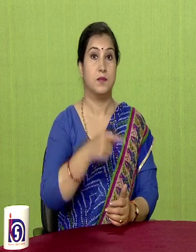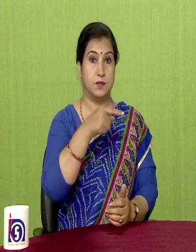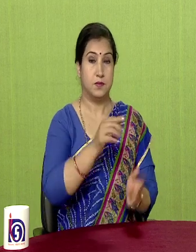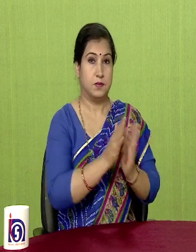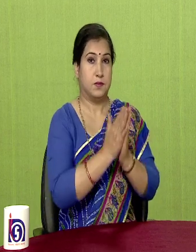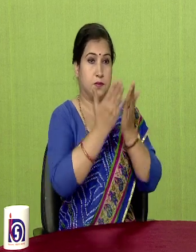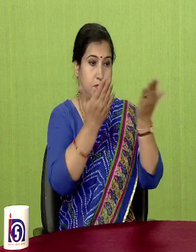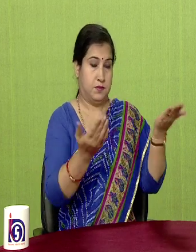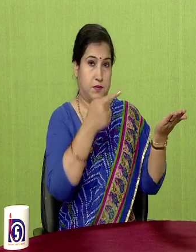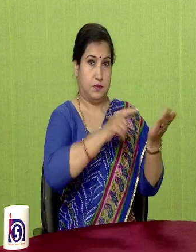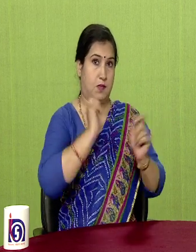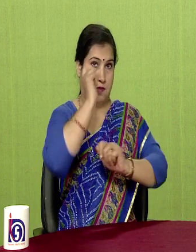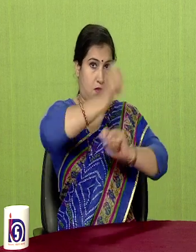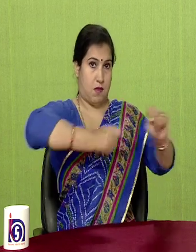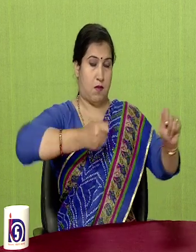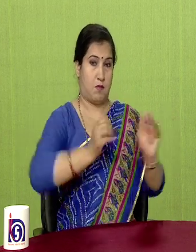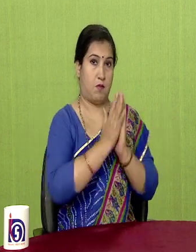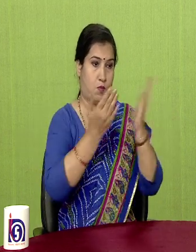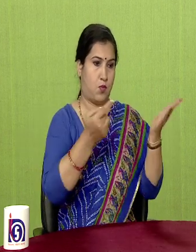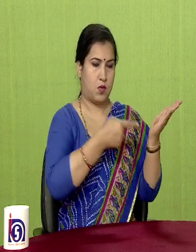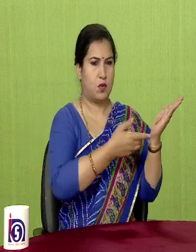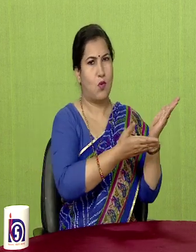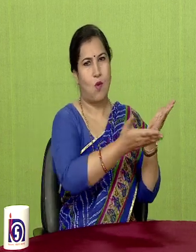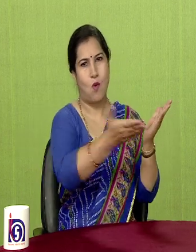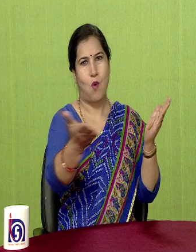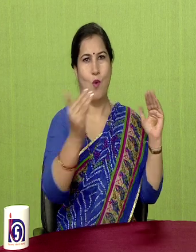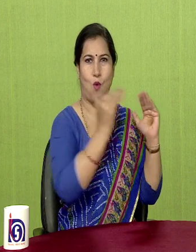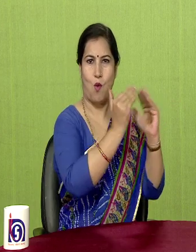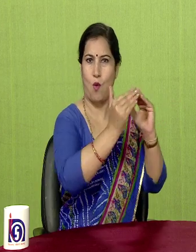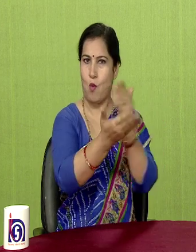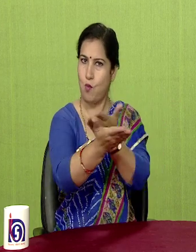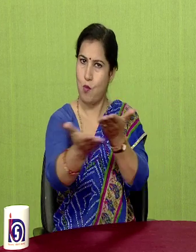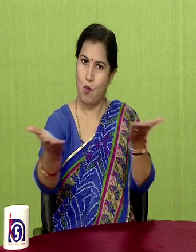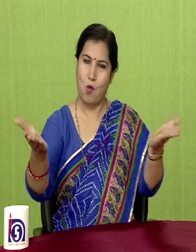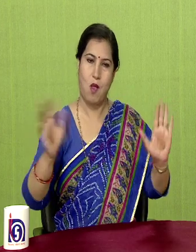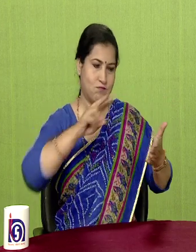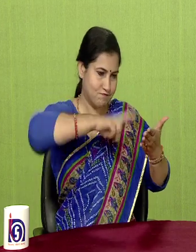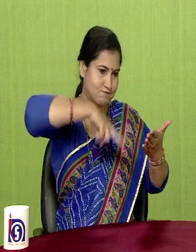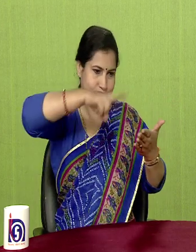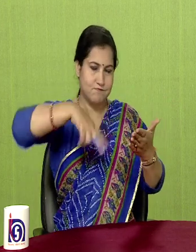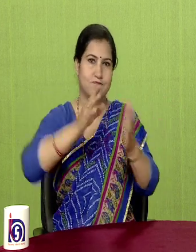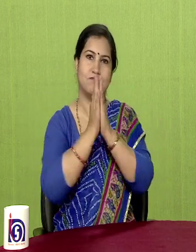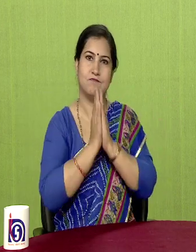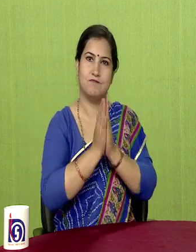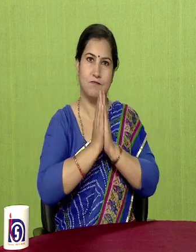शिक्षार्थियों, रामचरितमानस का पाठ प्राय हर घर में होता है। क्या आप जानते